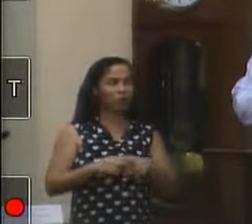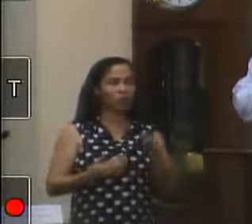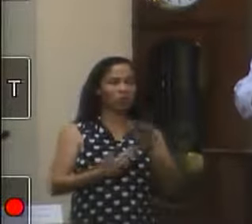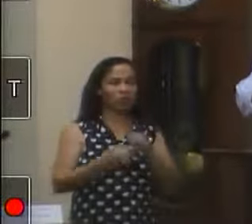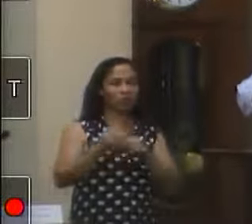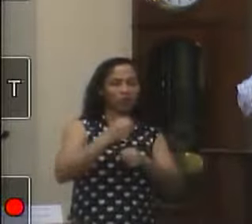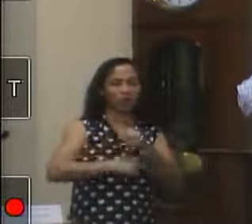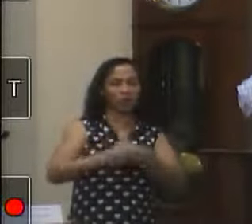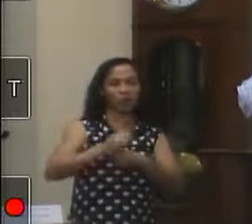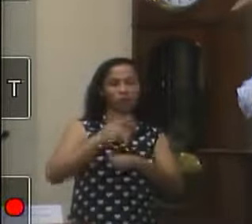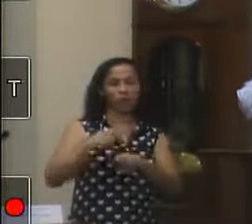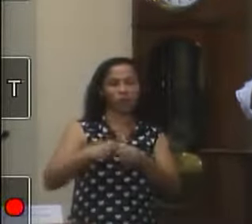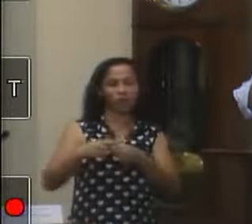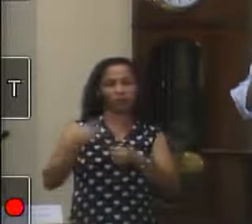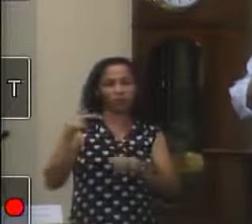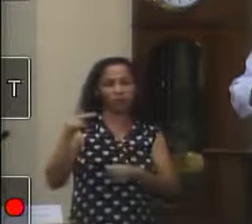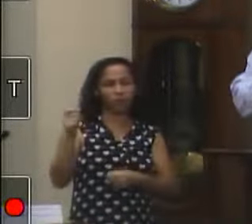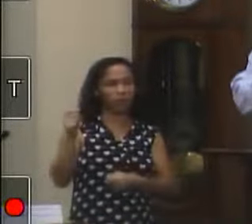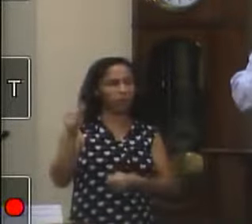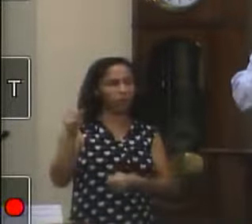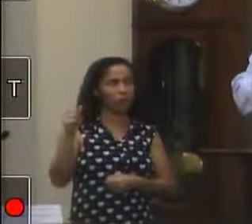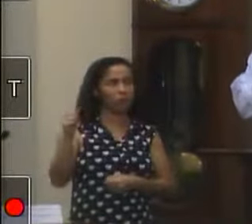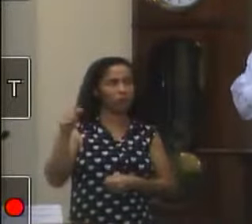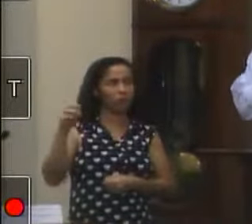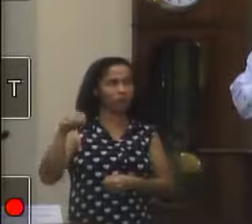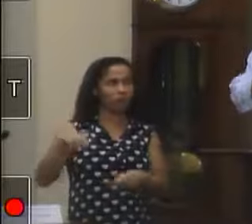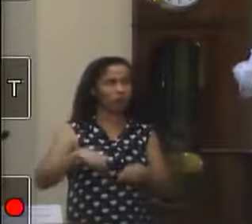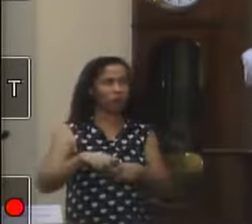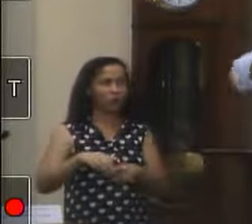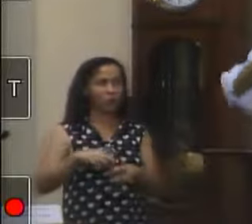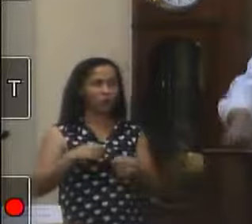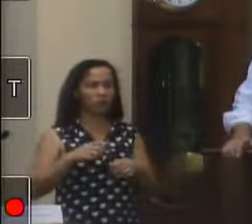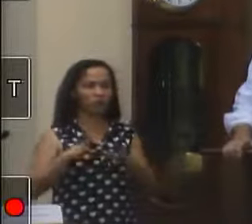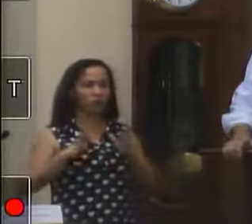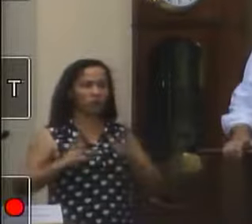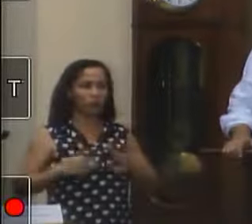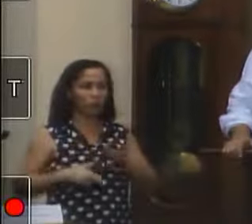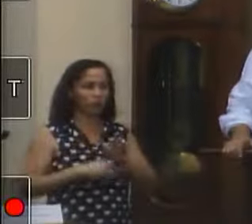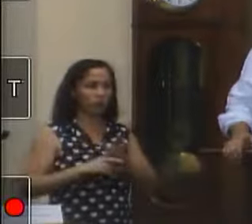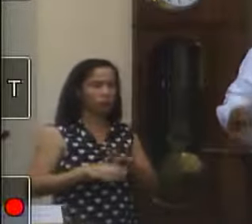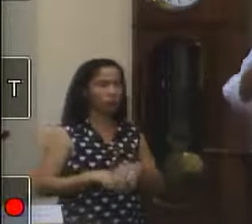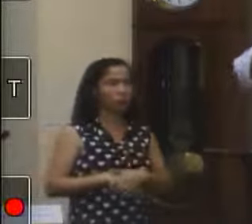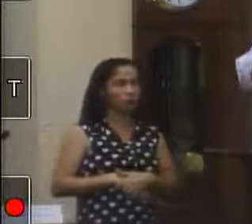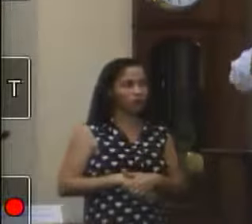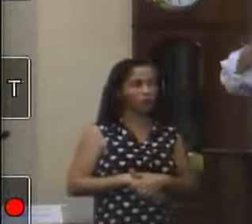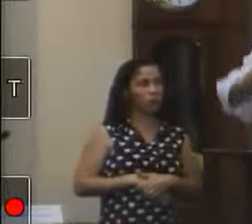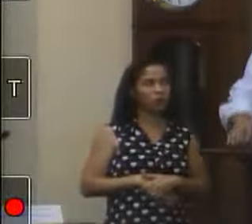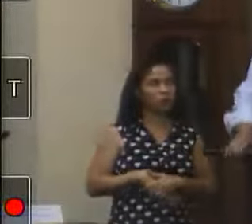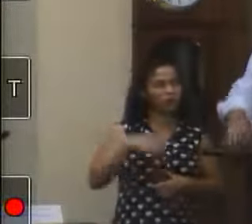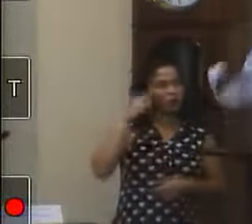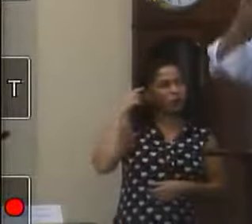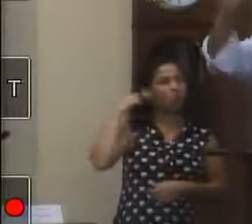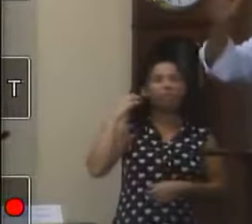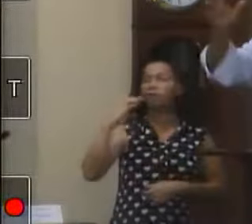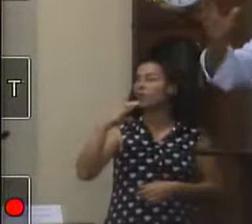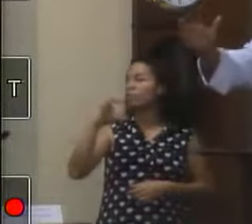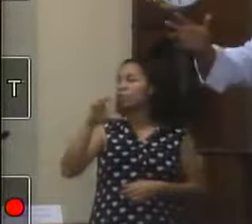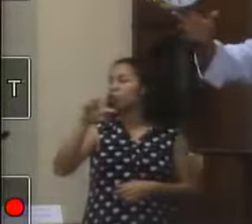passagem, vendo onde é o reservatório, que estava todo assoreado, né? Que o Salsinho deu a ideia. Eu tive